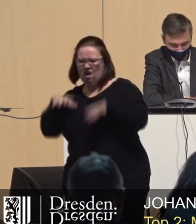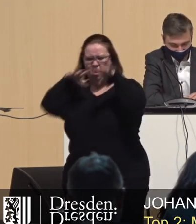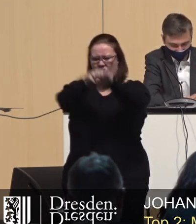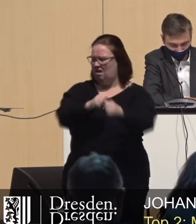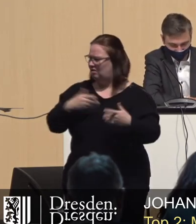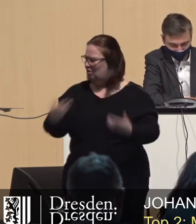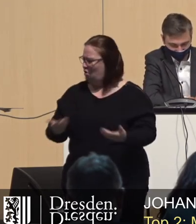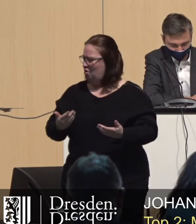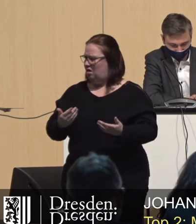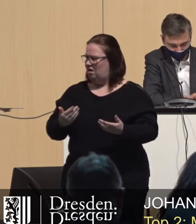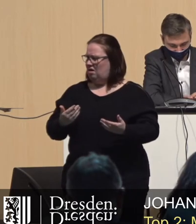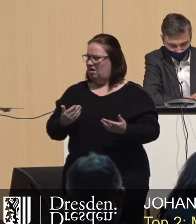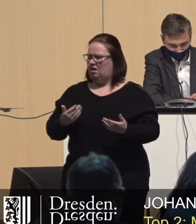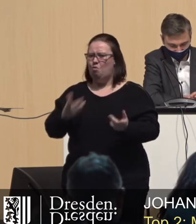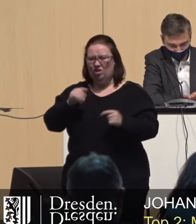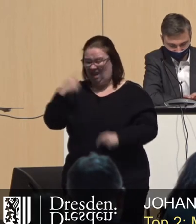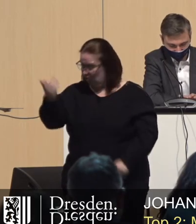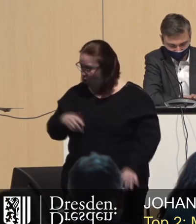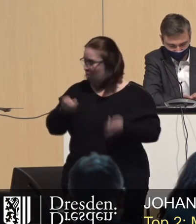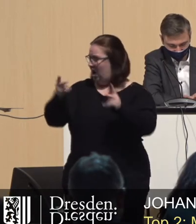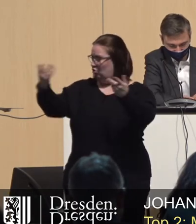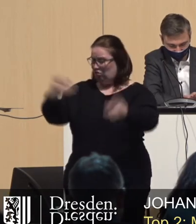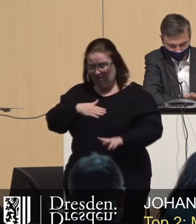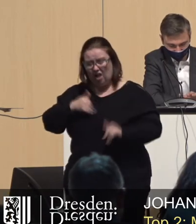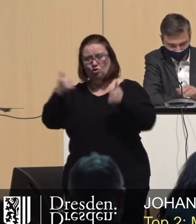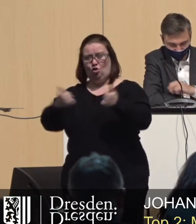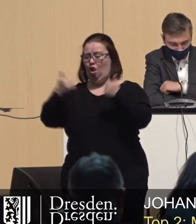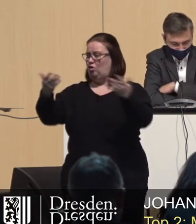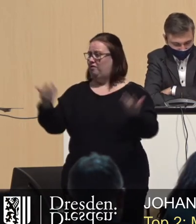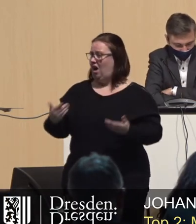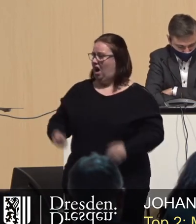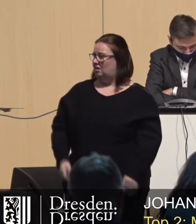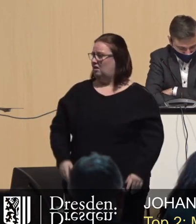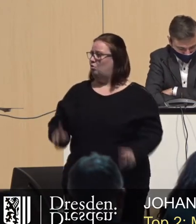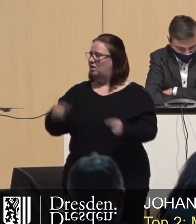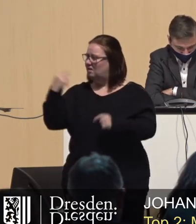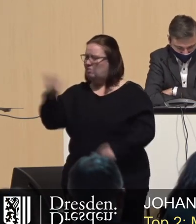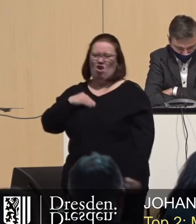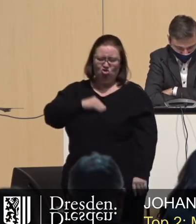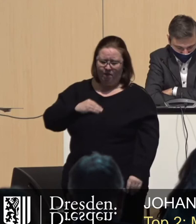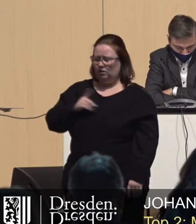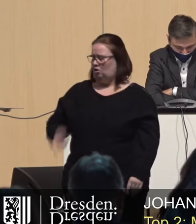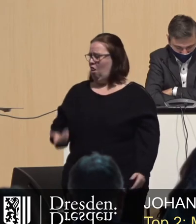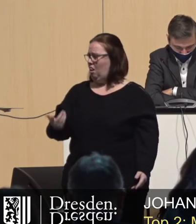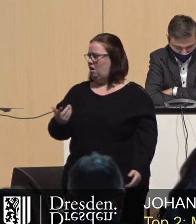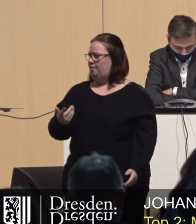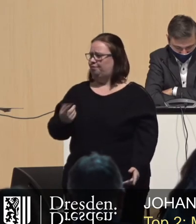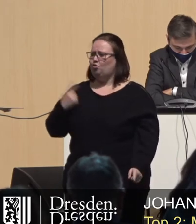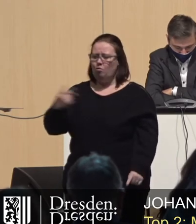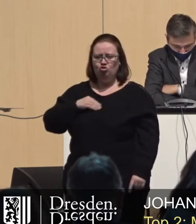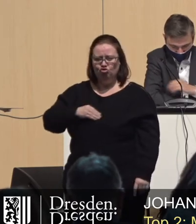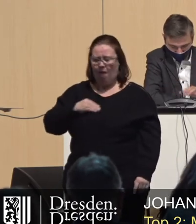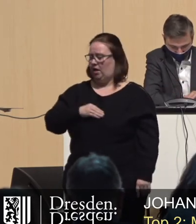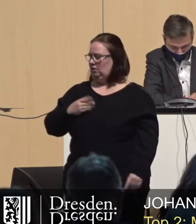sind. Das finden Sie normal, das finden Sie toll. Sie sollten sich schämen. Sie sollten